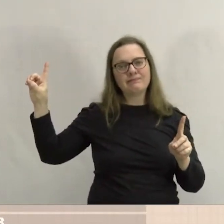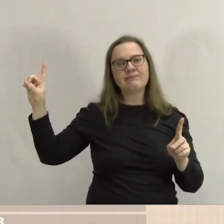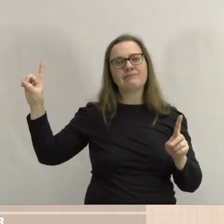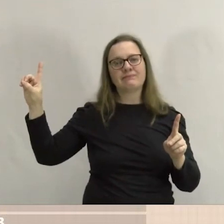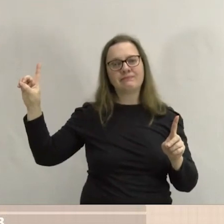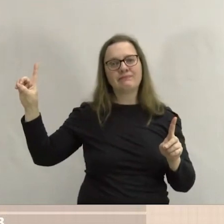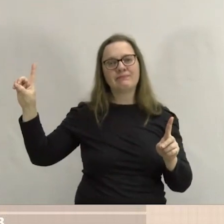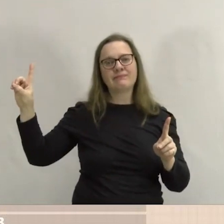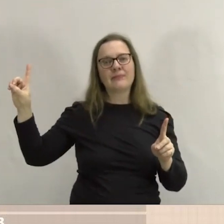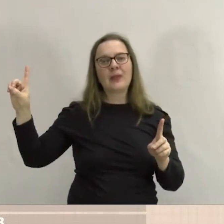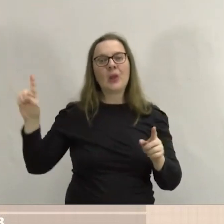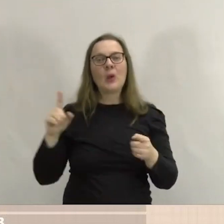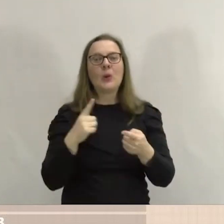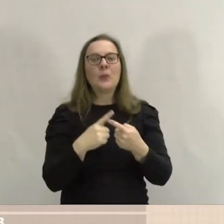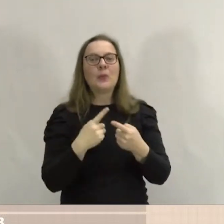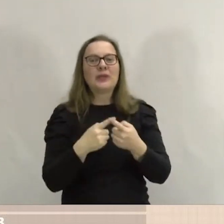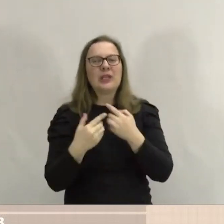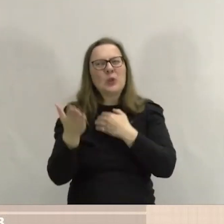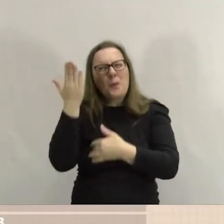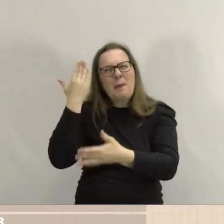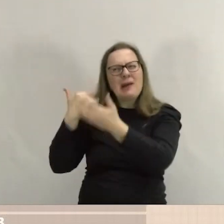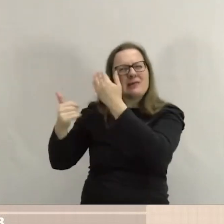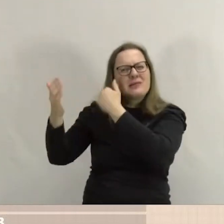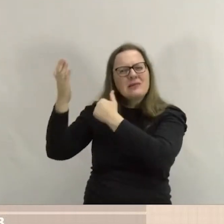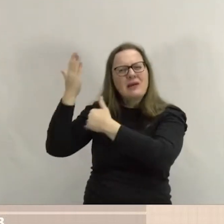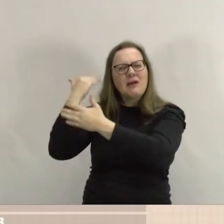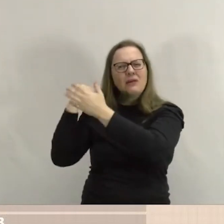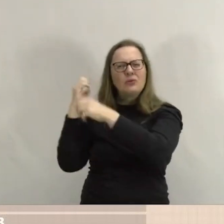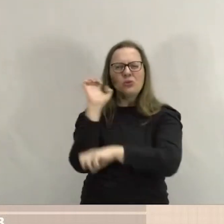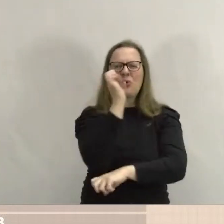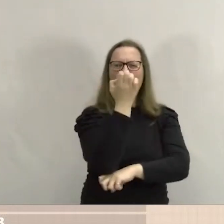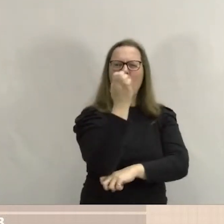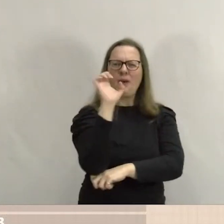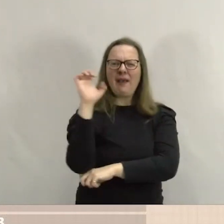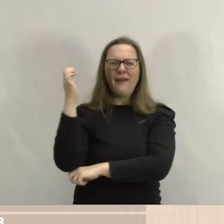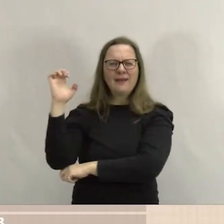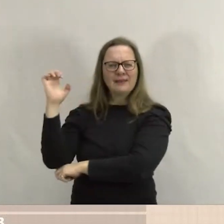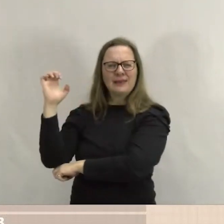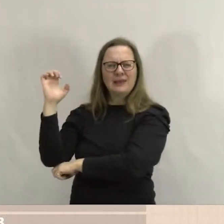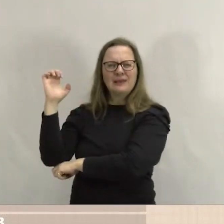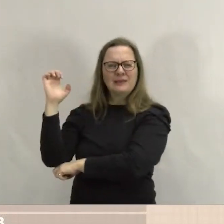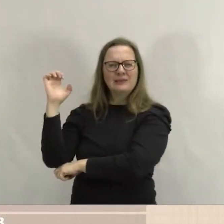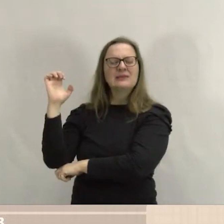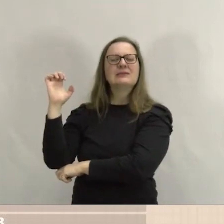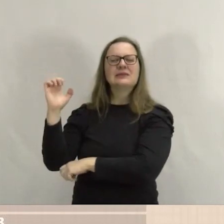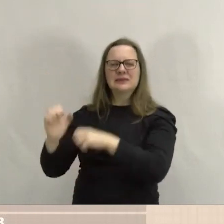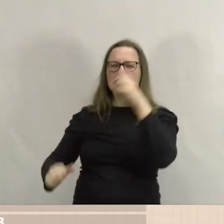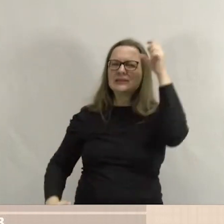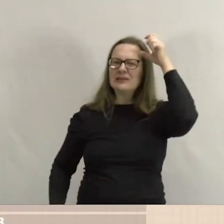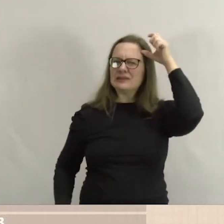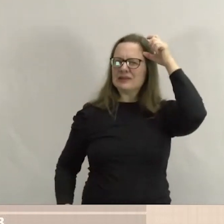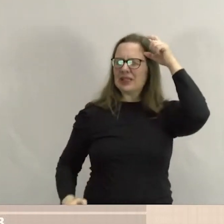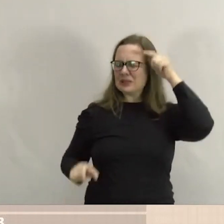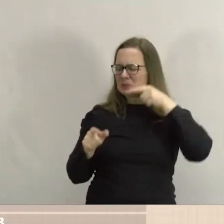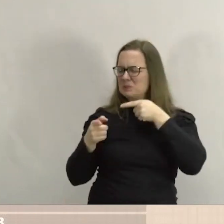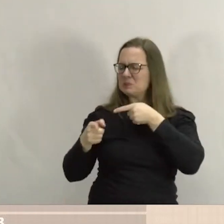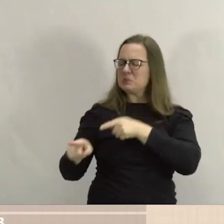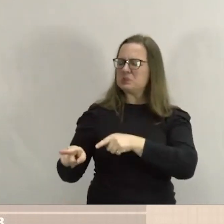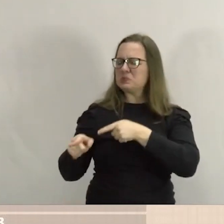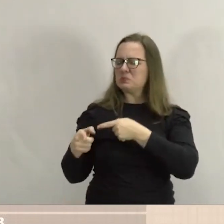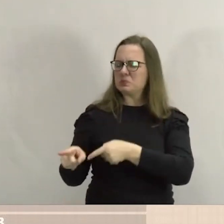enganado por Satanás e corrompida a sua mente. Irmãos, por isso, irmão, não vamos ter